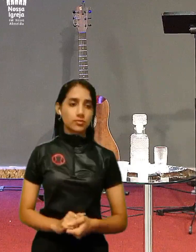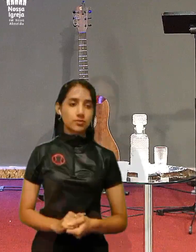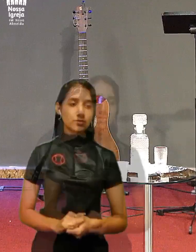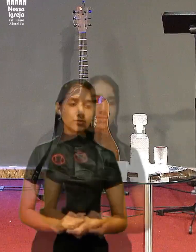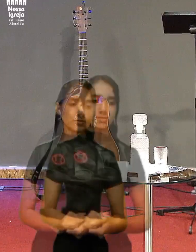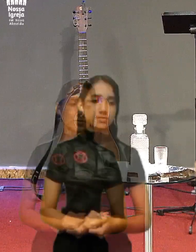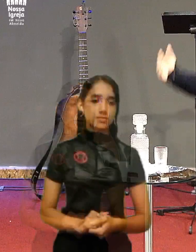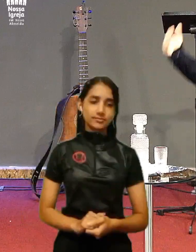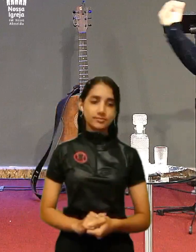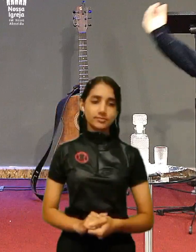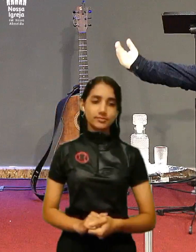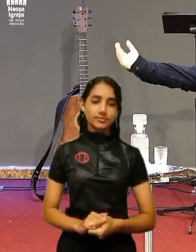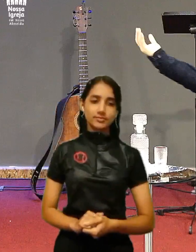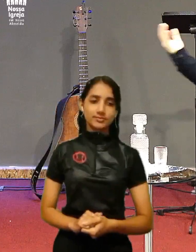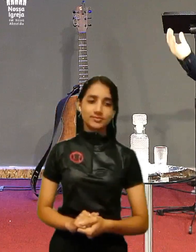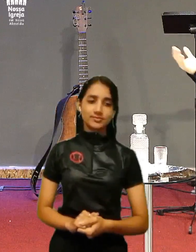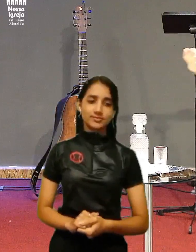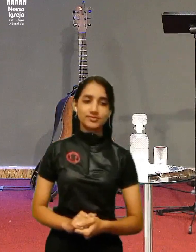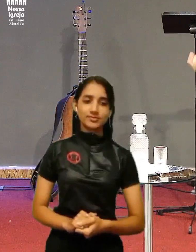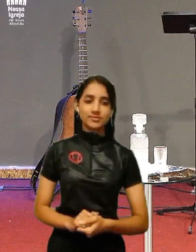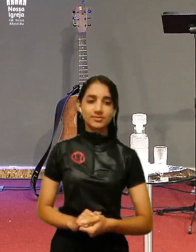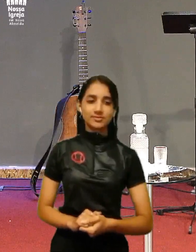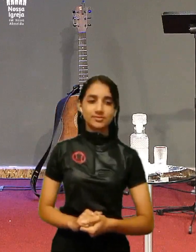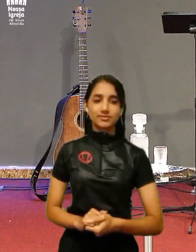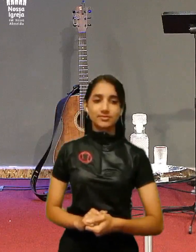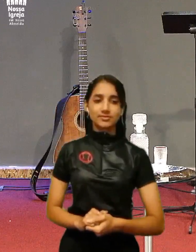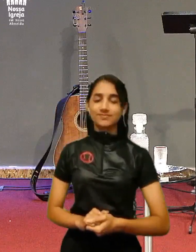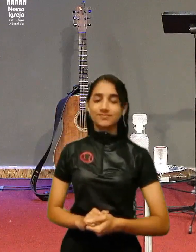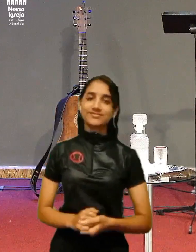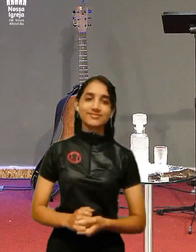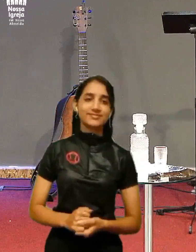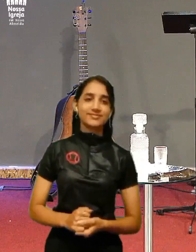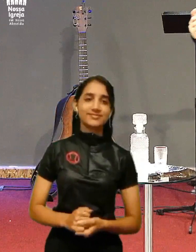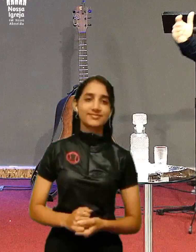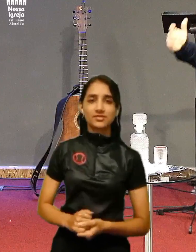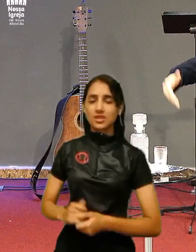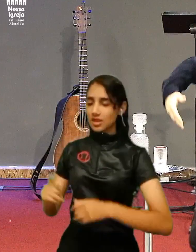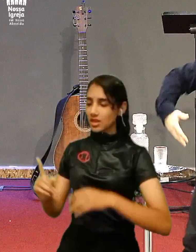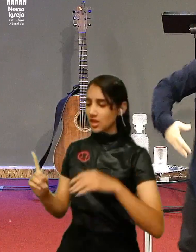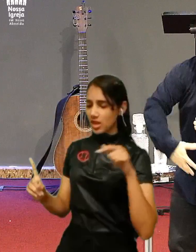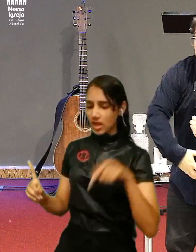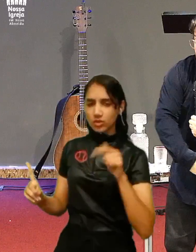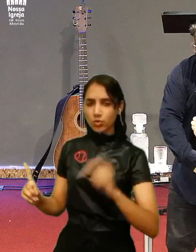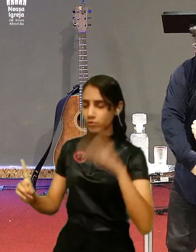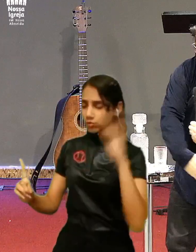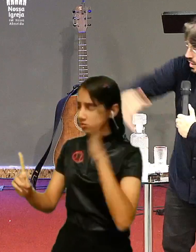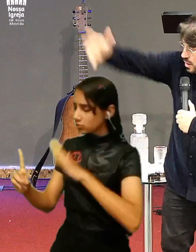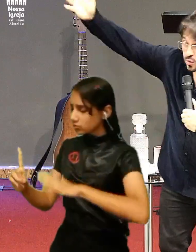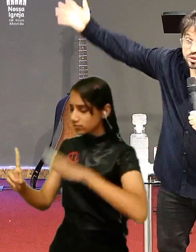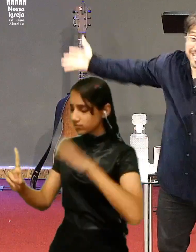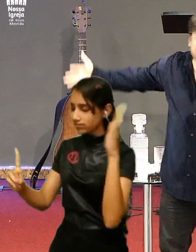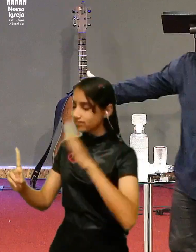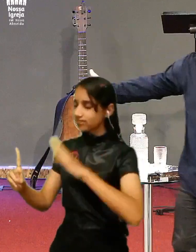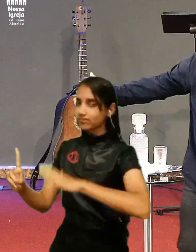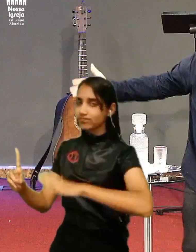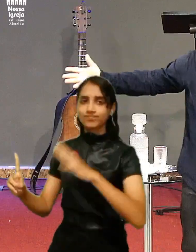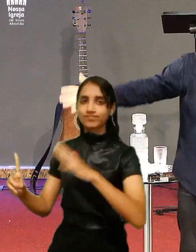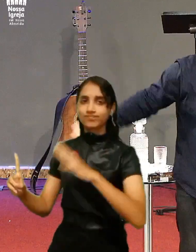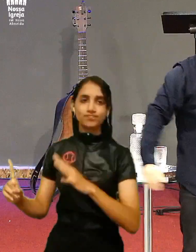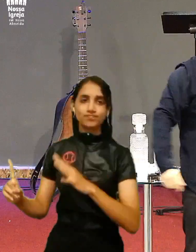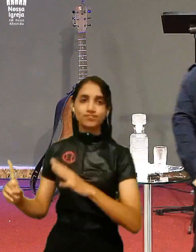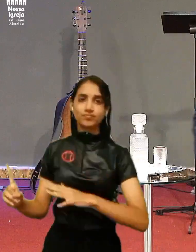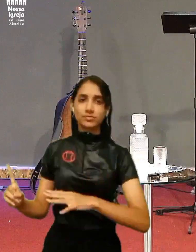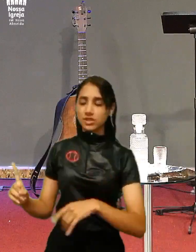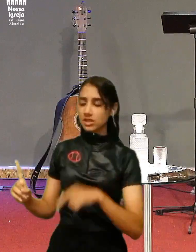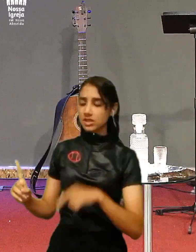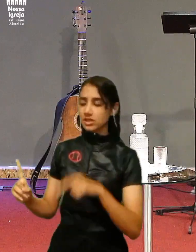templo. Demônios sendo adorados, às escondidas, por aqueles que deveriam ser os sacerdotes do